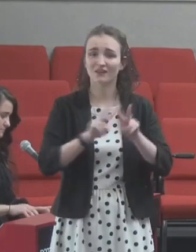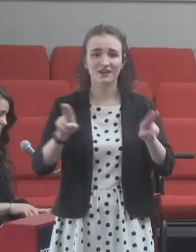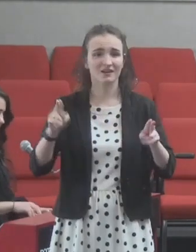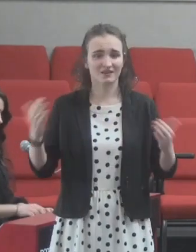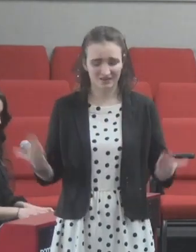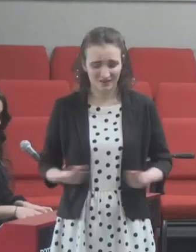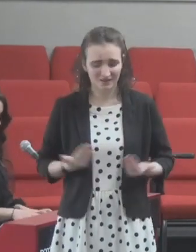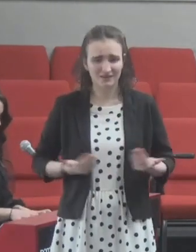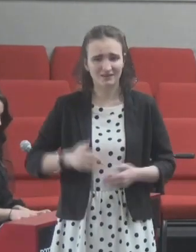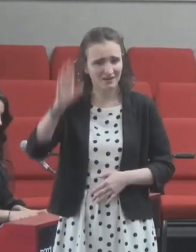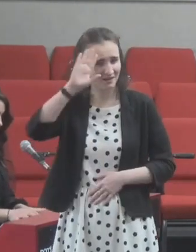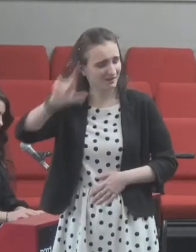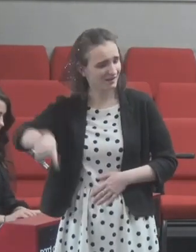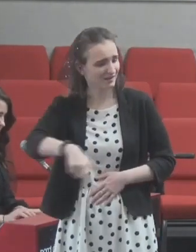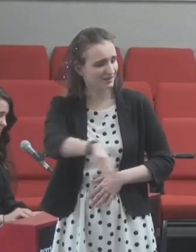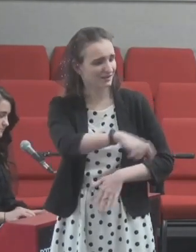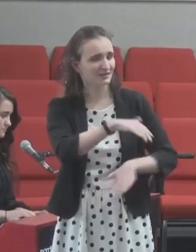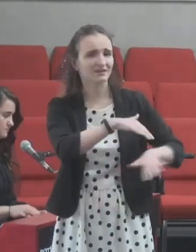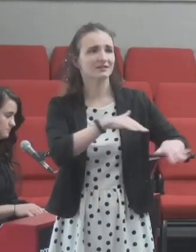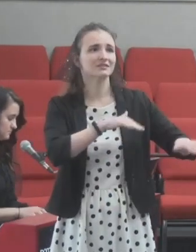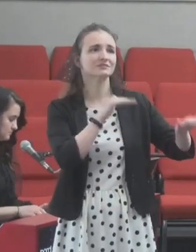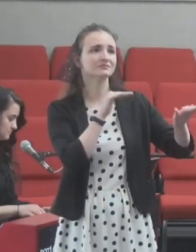близкая живая река,